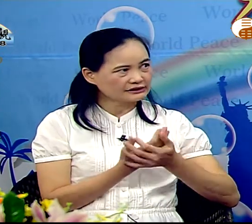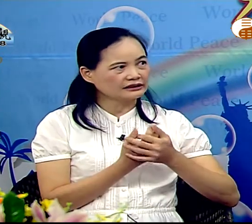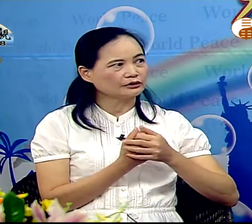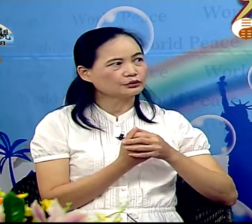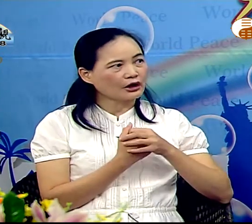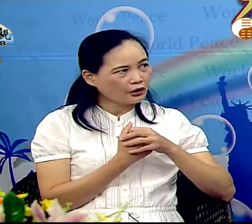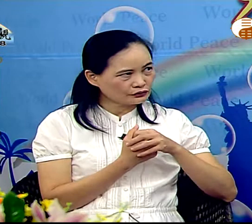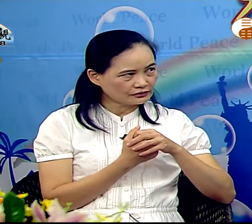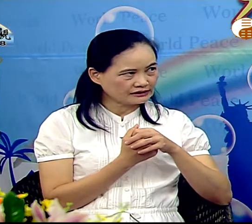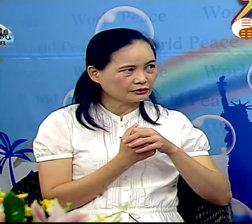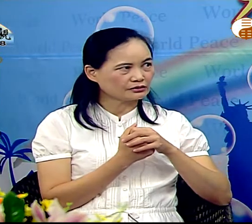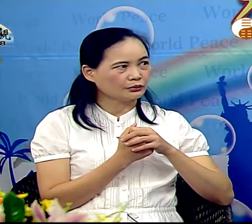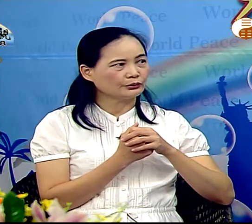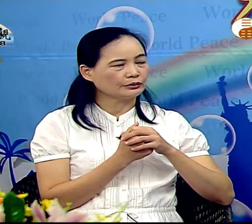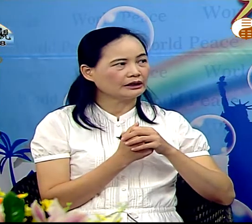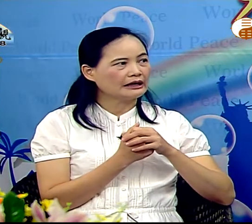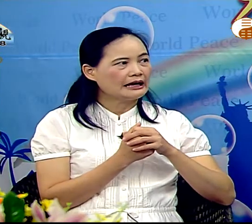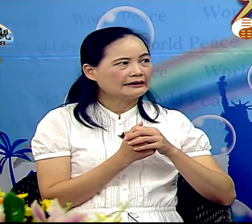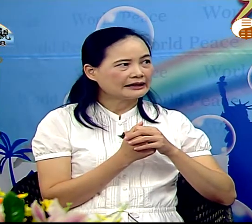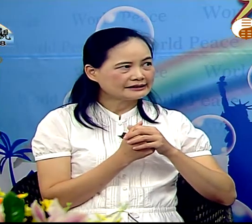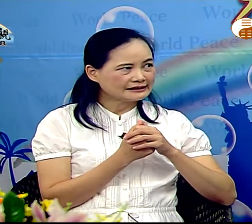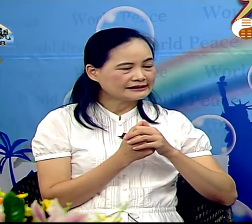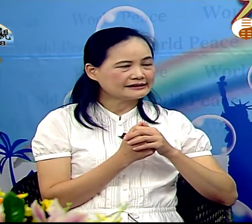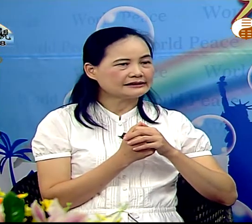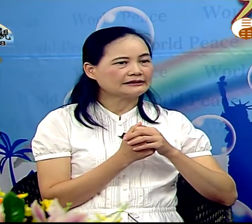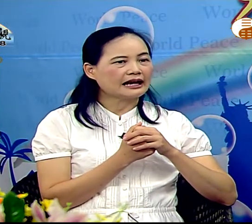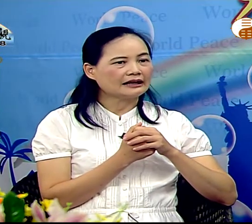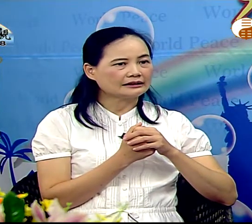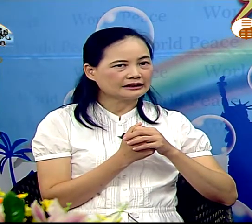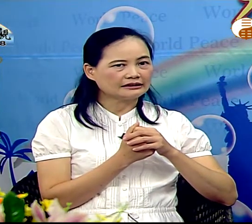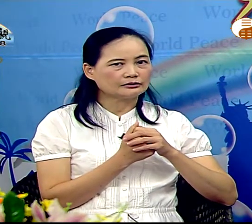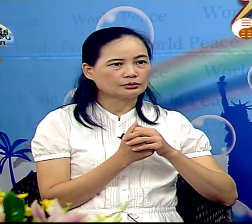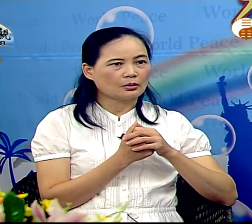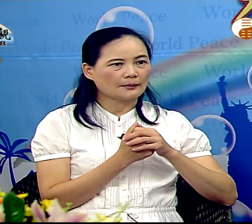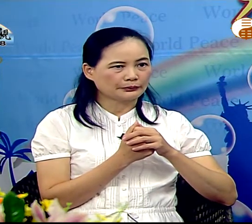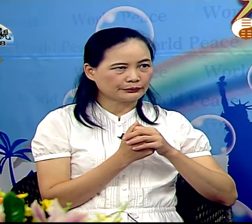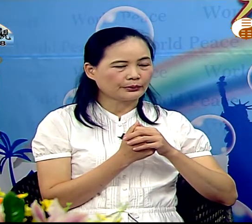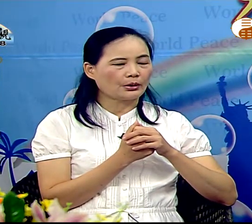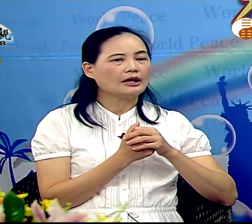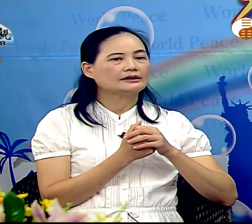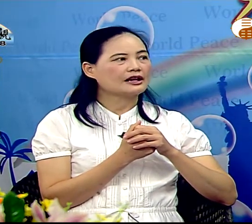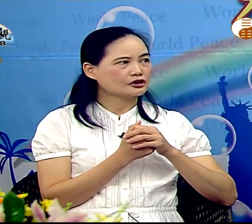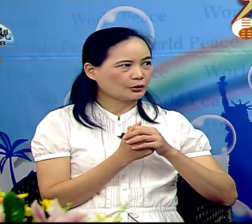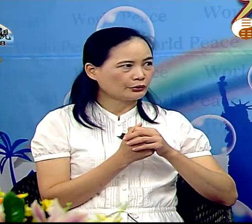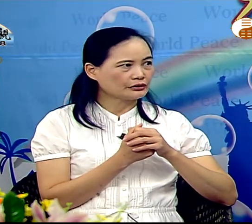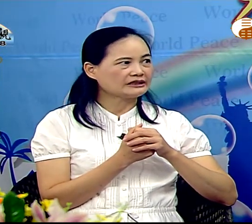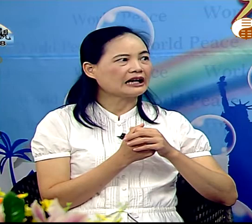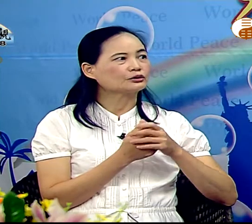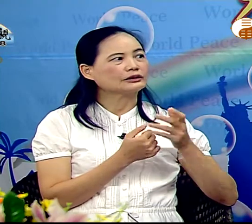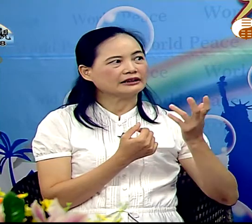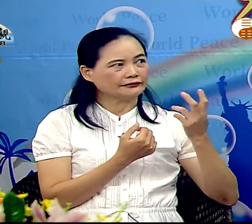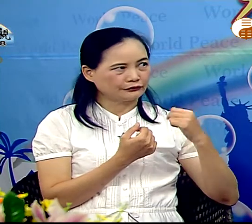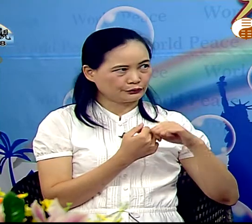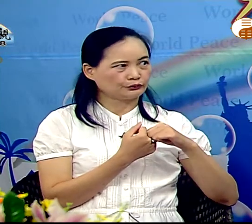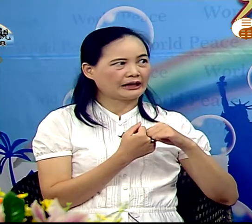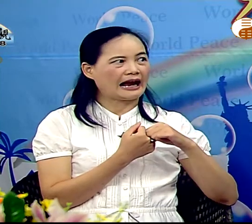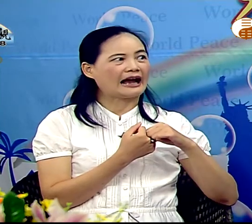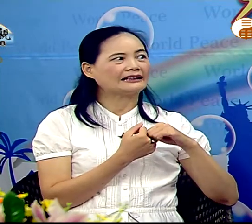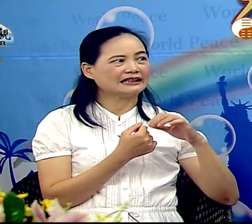只能最后就只能手语了。那甚至是他的听能说话不错，那手语是当做一个辅助他，更